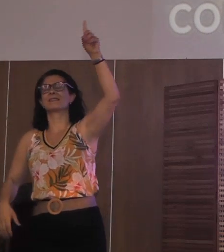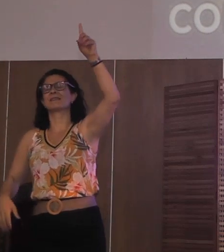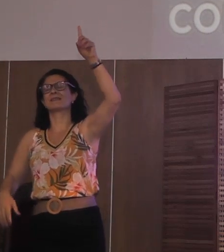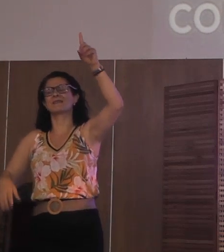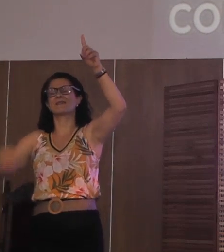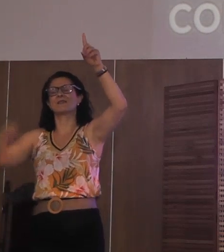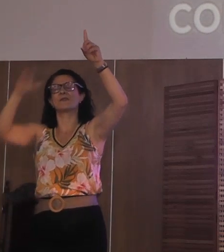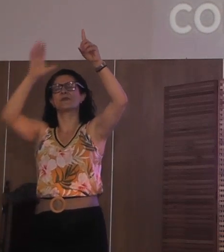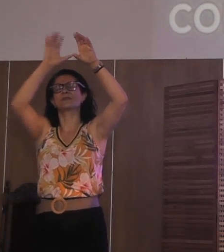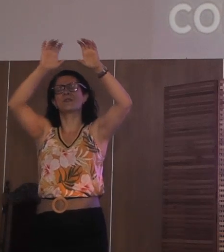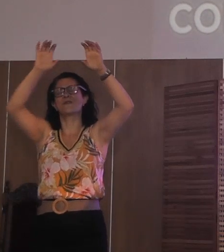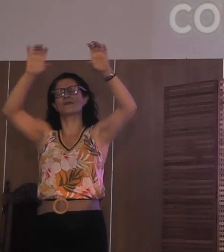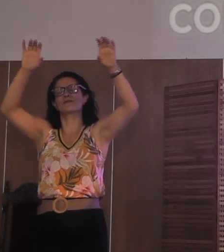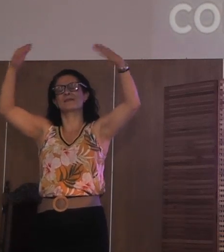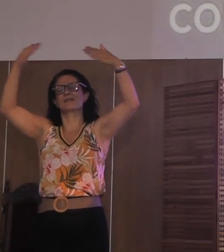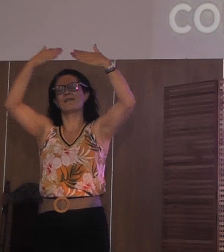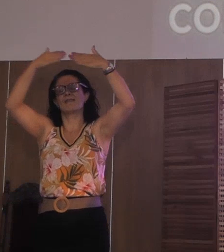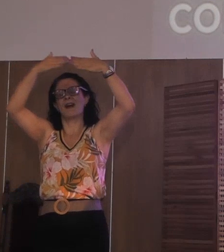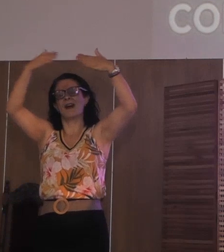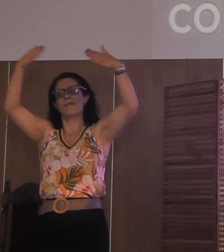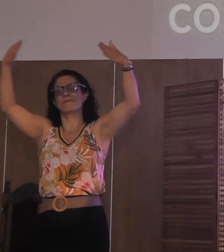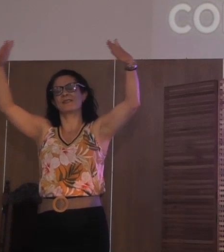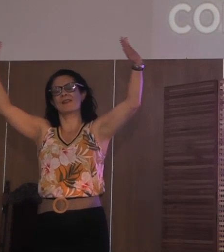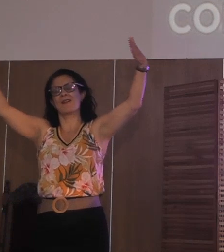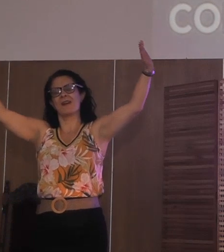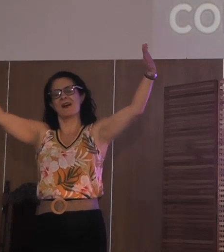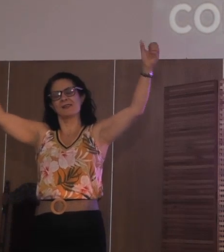as comportas do